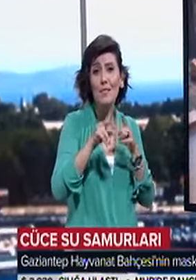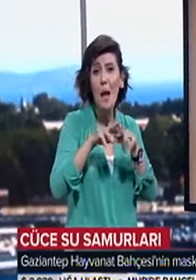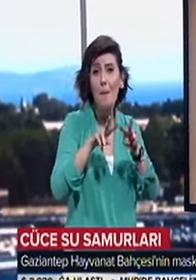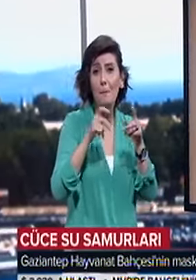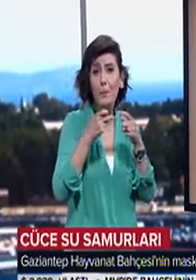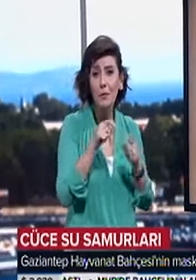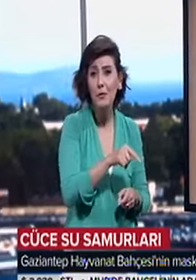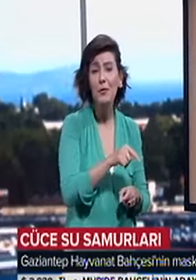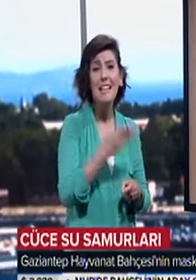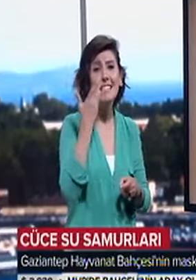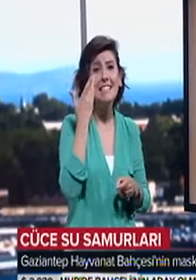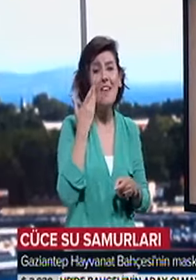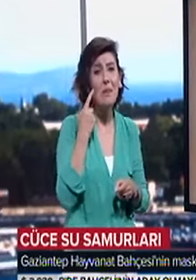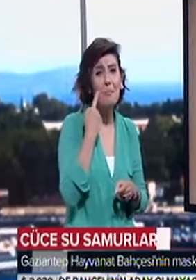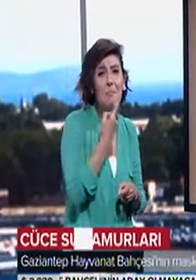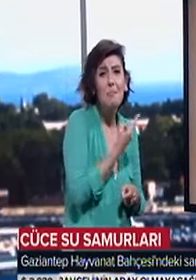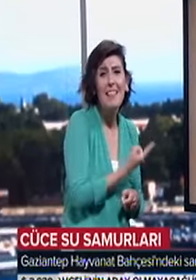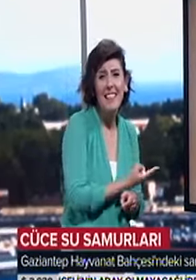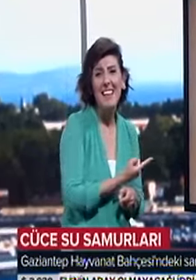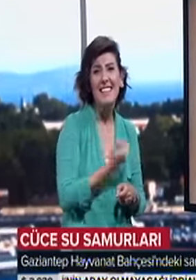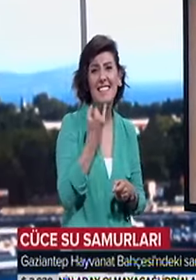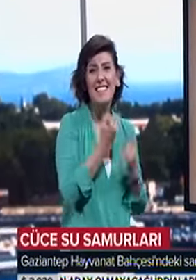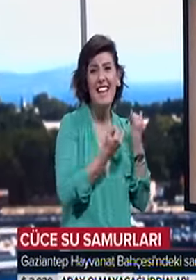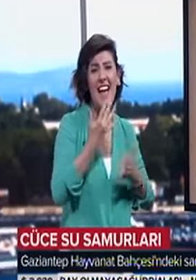halleriyle ziyaretçilere eğlenceli dakikalar yaşatıyor.